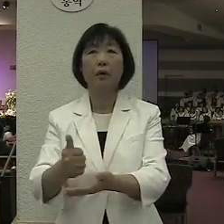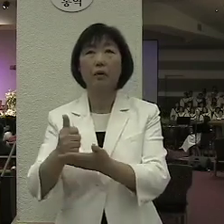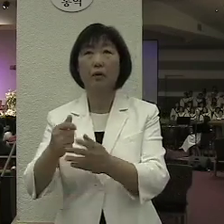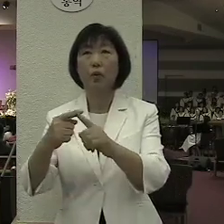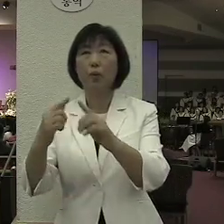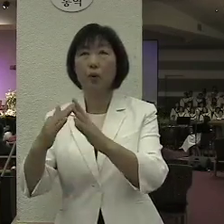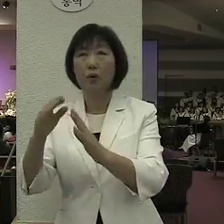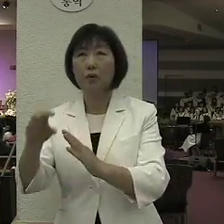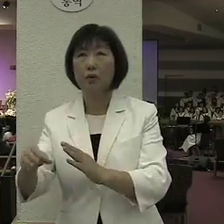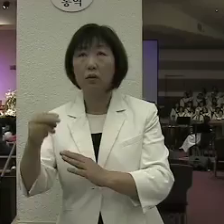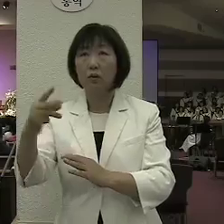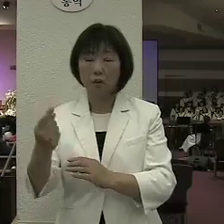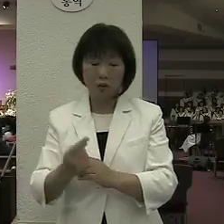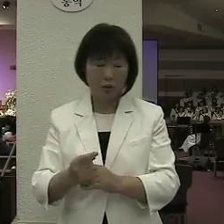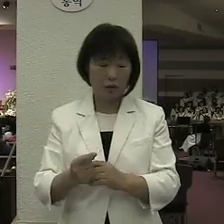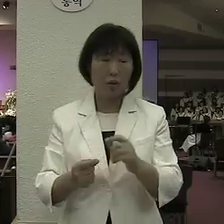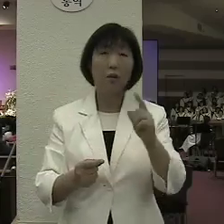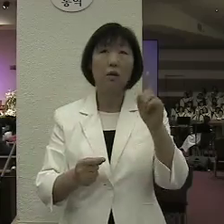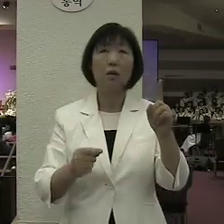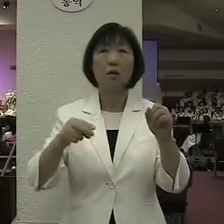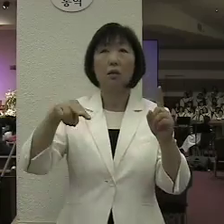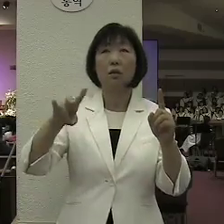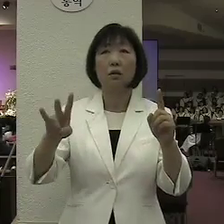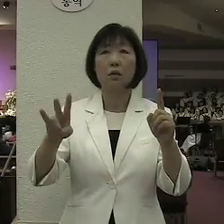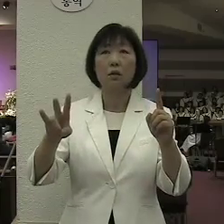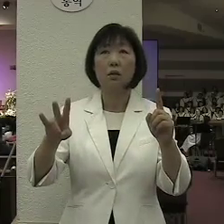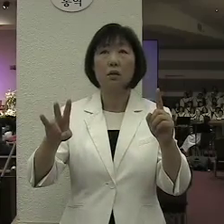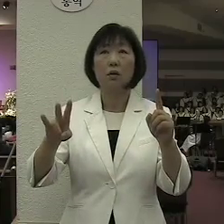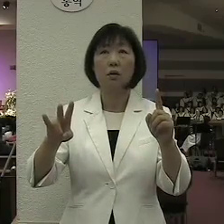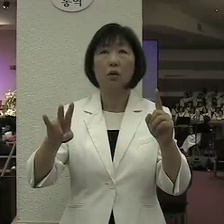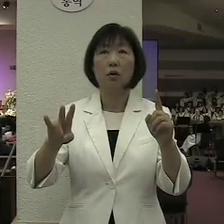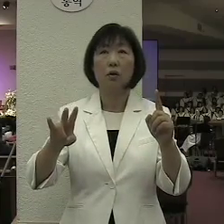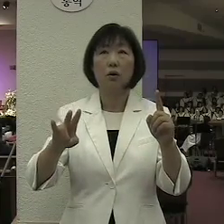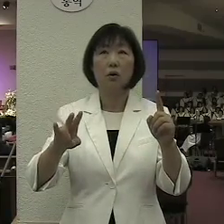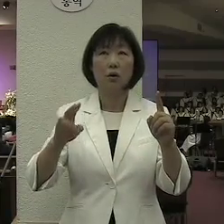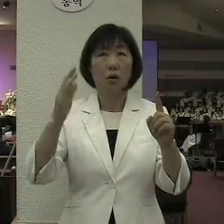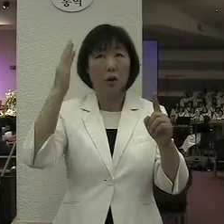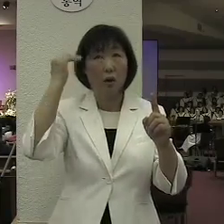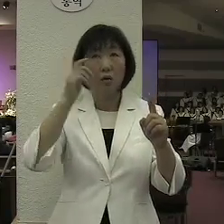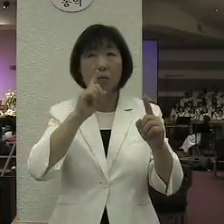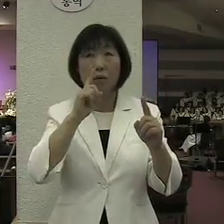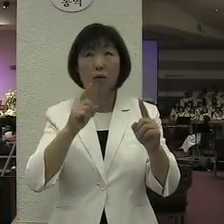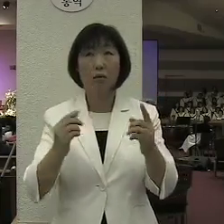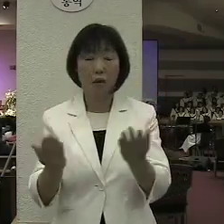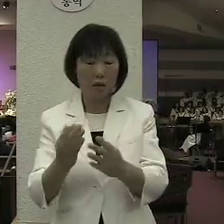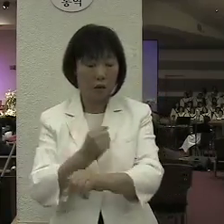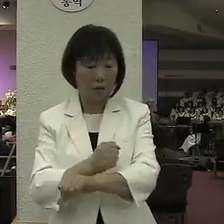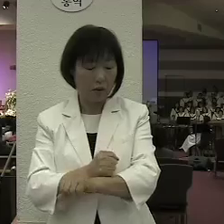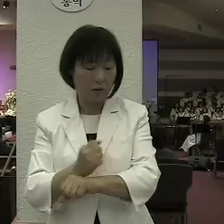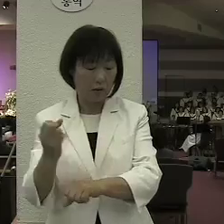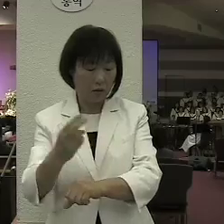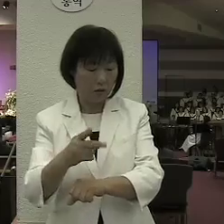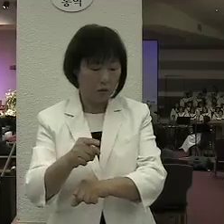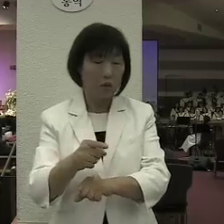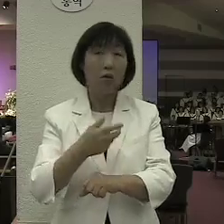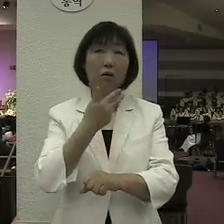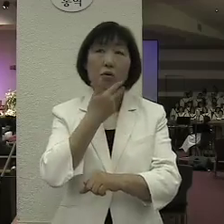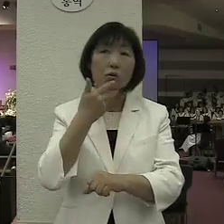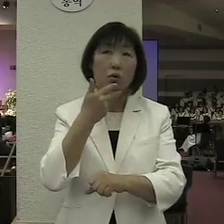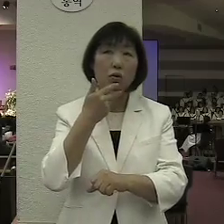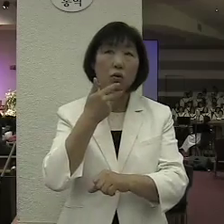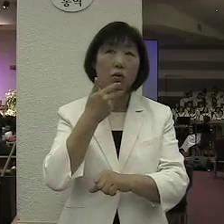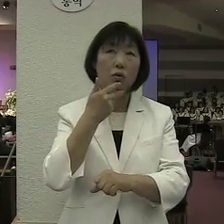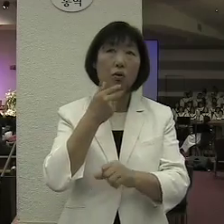영적으로 성숙해지는지 모릅니다. 얼마나 빨리 성장하는지 모르고 그리고 본인도 이제 새벽기도 하고 싶다. 아니